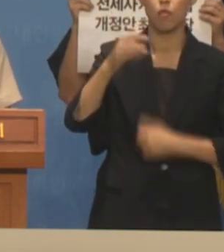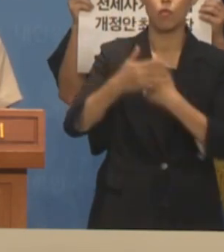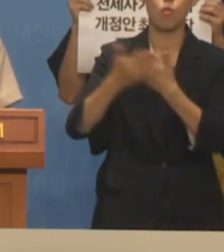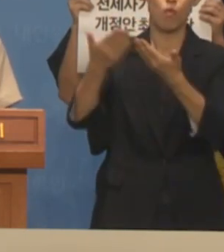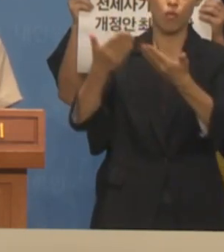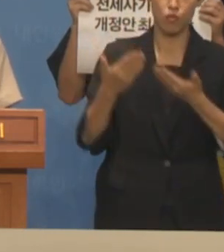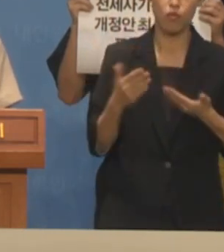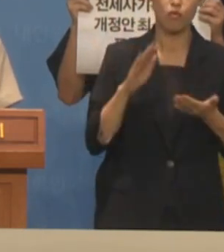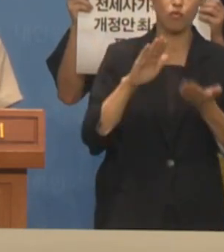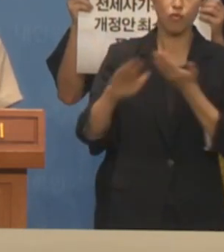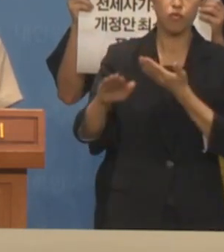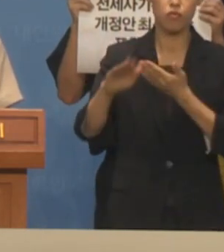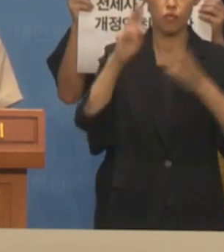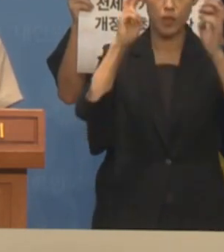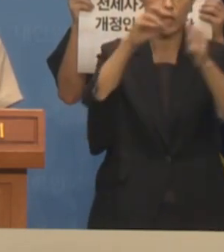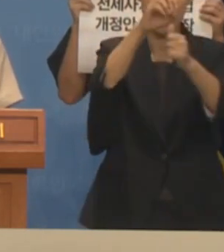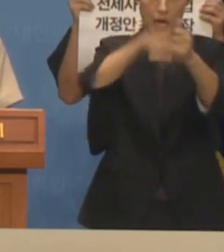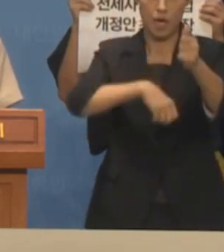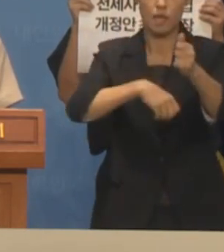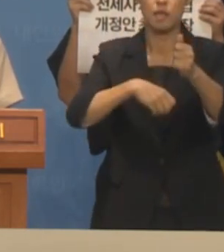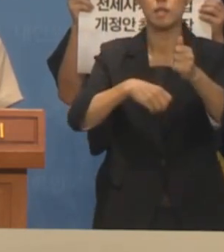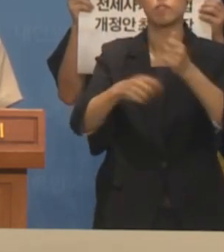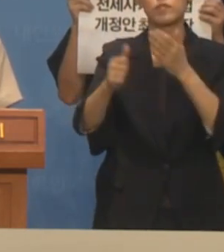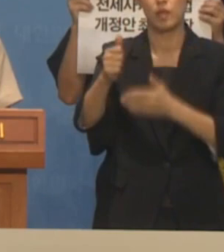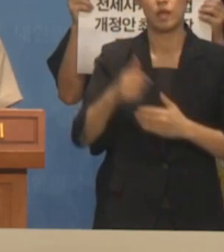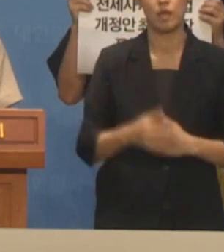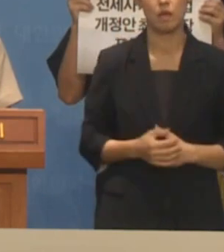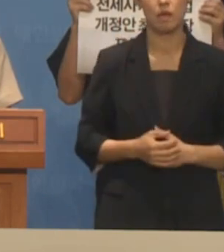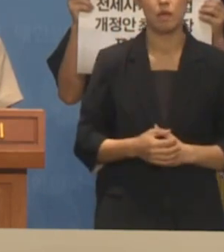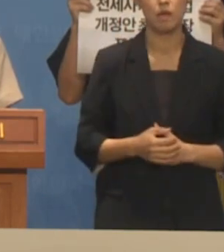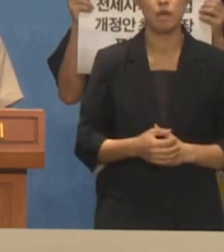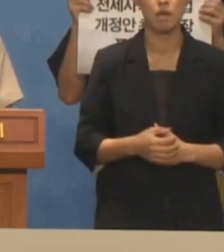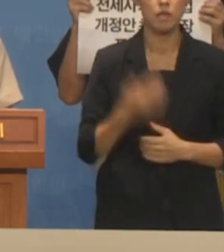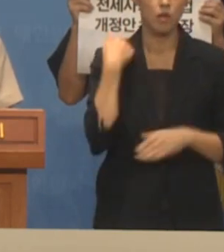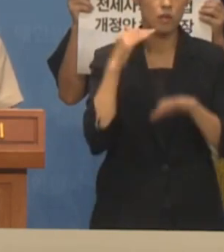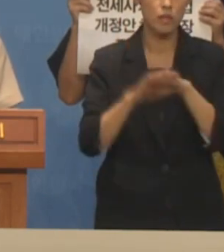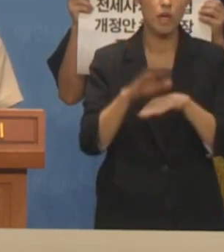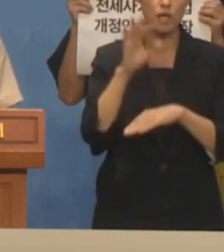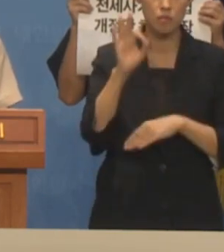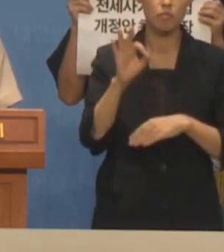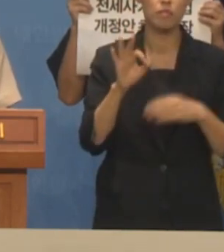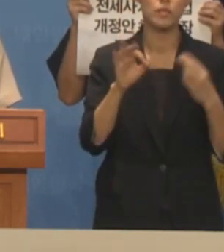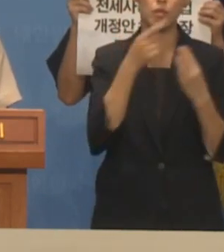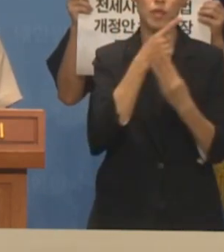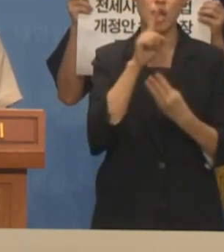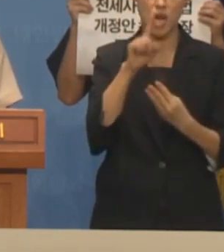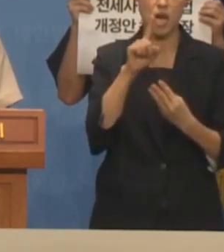판단되고 전액이 안 된다면 전세금의 3분의 1이라도 회수할 수 있는 최소 보장 방안이 마련될 수 있으면